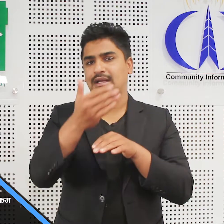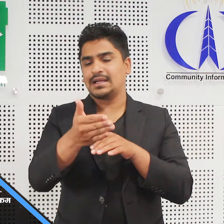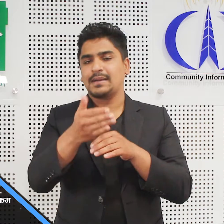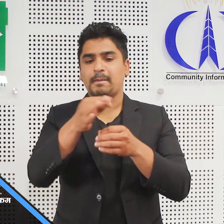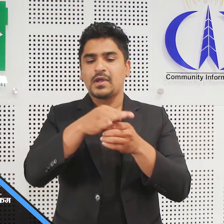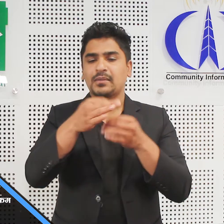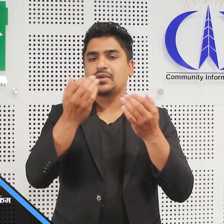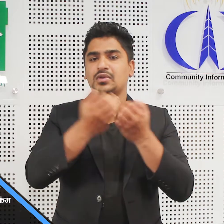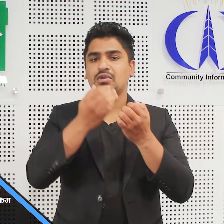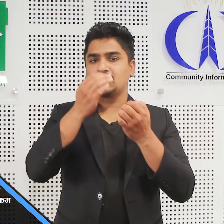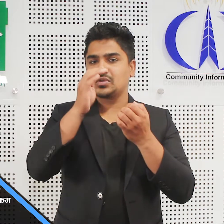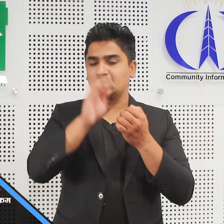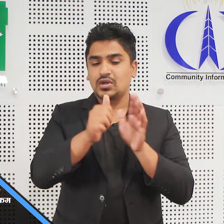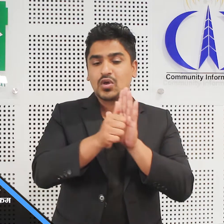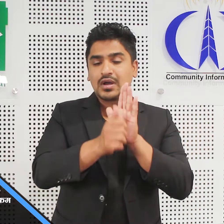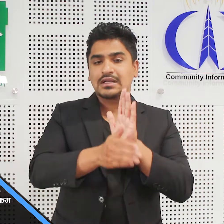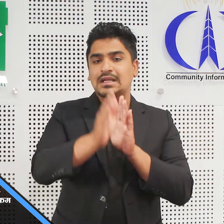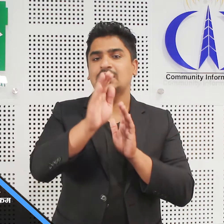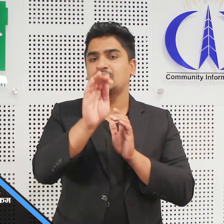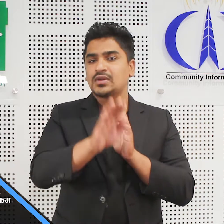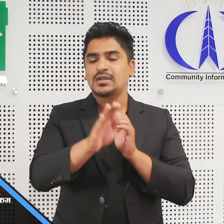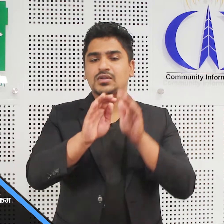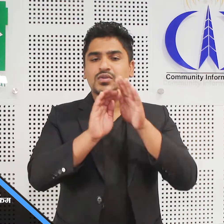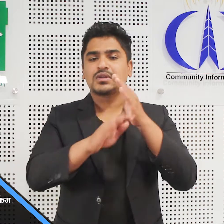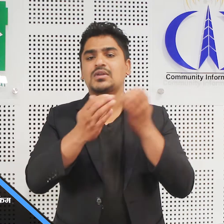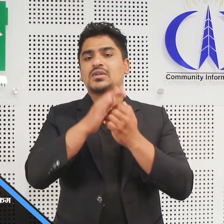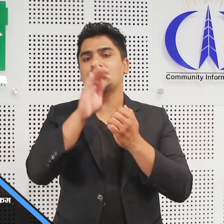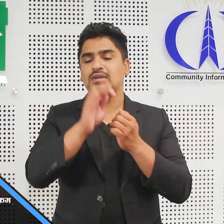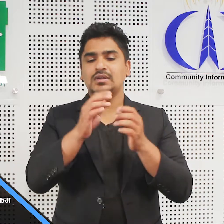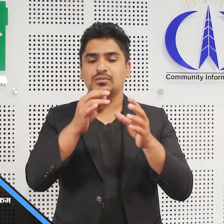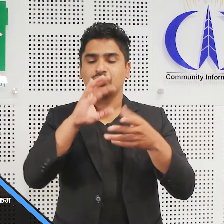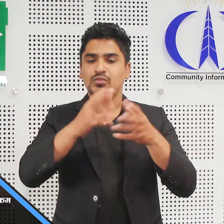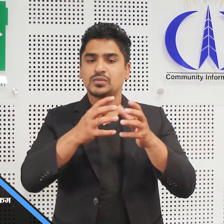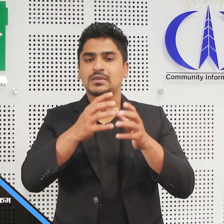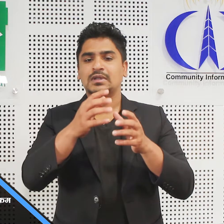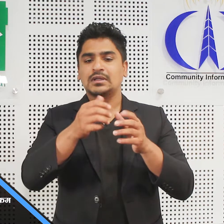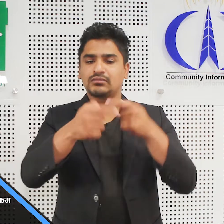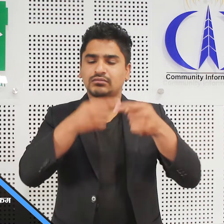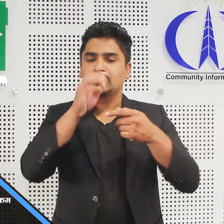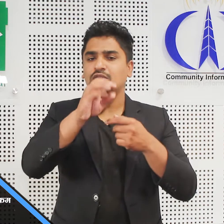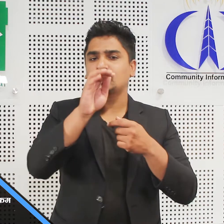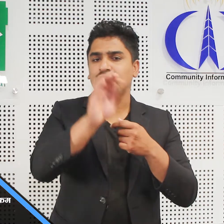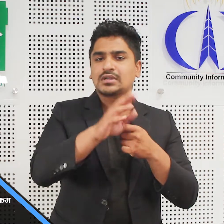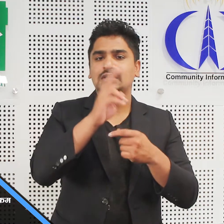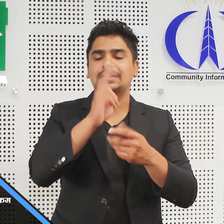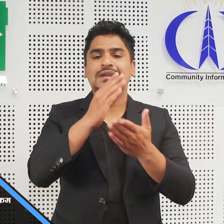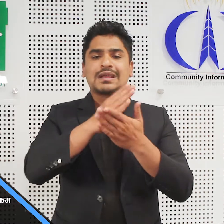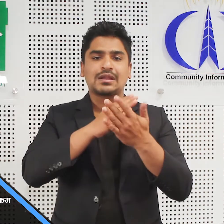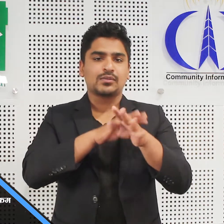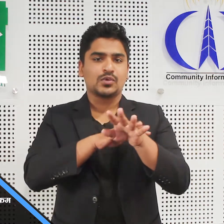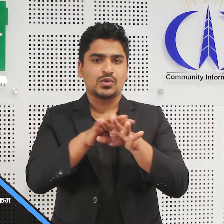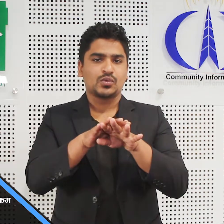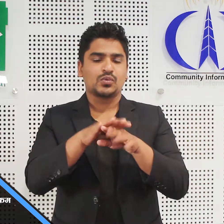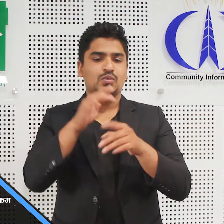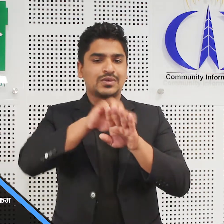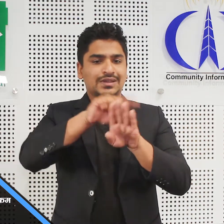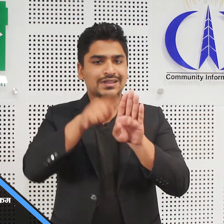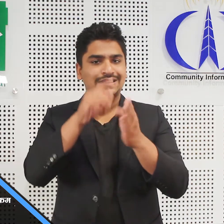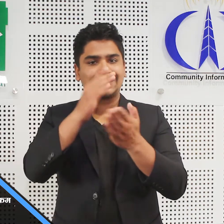व्यवस्थापन गर्न सक्ने र अगाडि बढाउन सक्ने, सञ्चालन गर्न सक्ने, उद्यमशीलतालाई निरन्तरता दिन सक्ने जस्ता कार्यक्रमहरू चाहिँ नीति कार्यक्रमहरू बनेका छन्